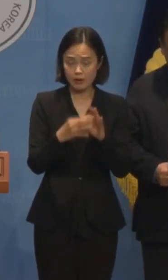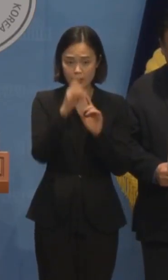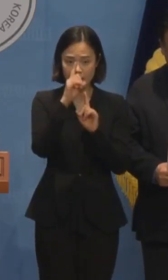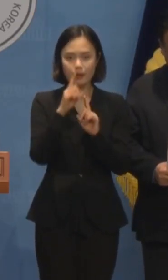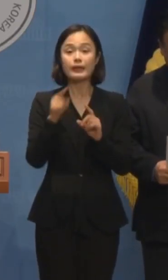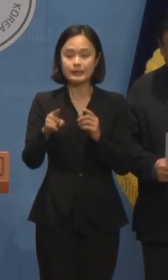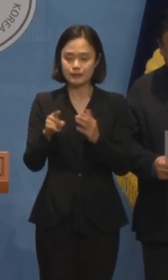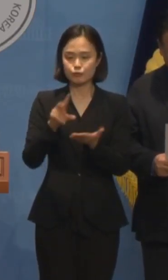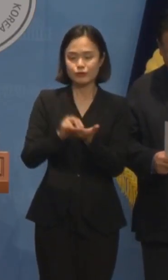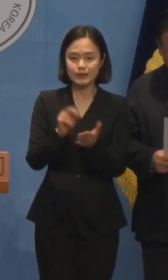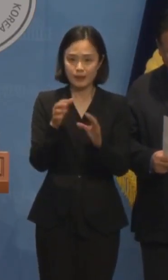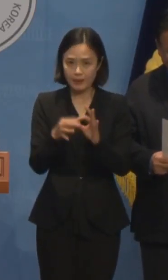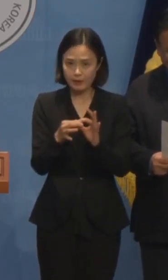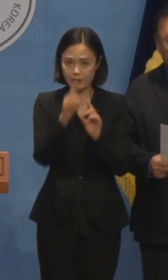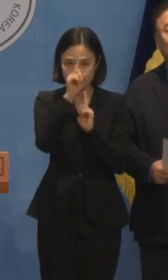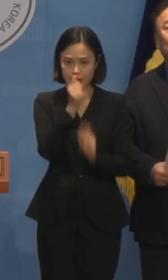경기부지사가